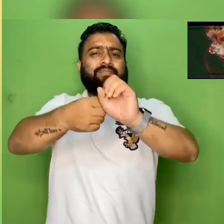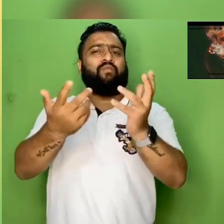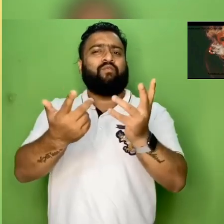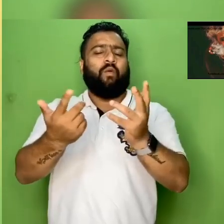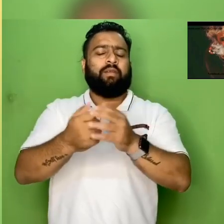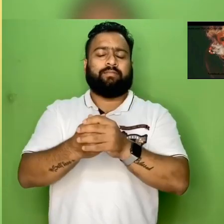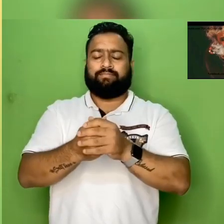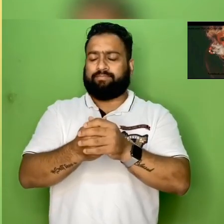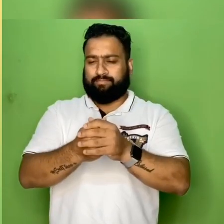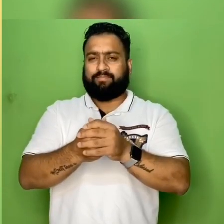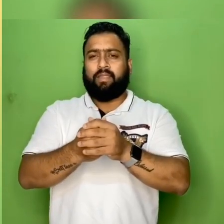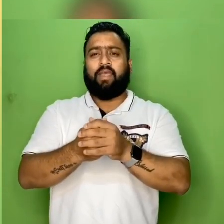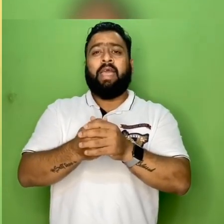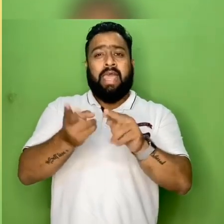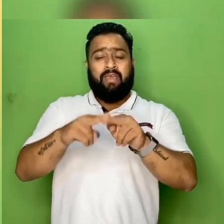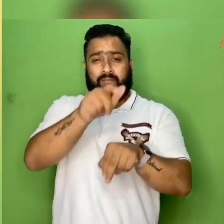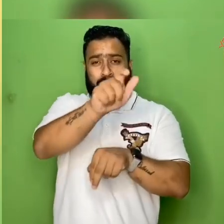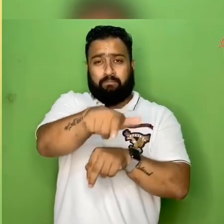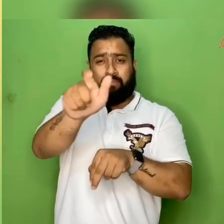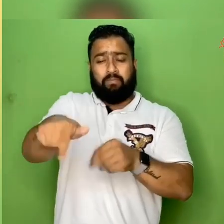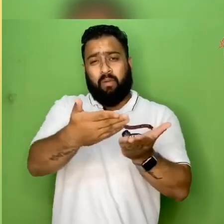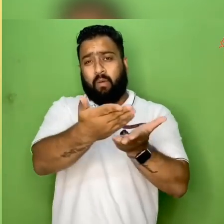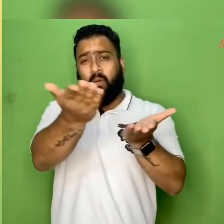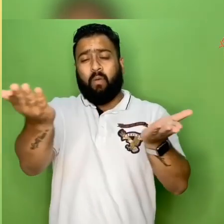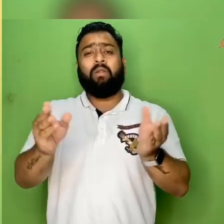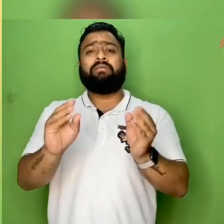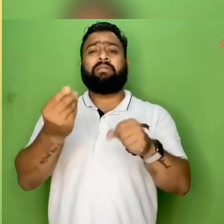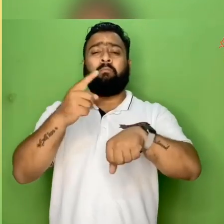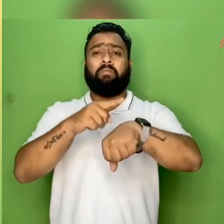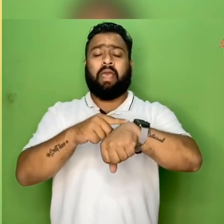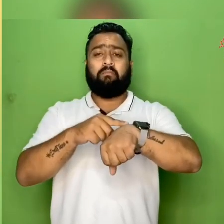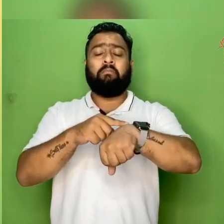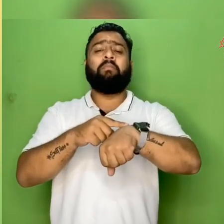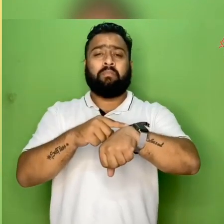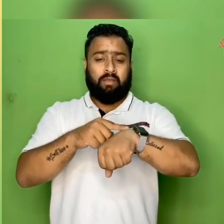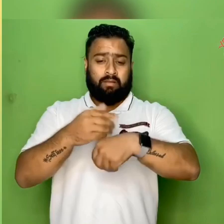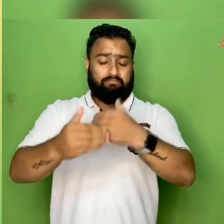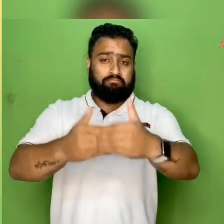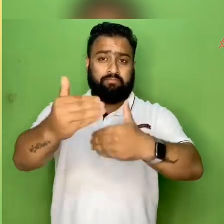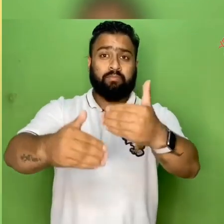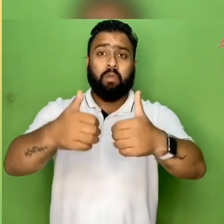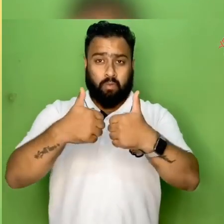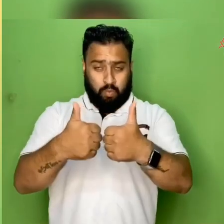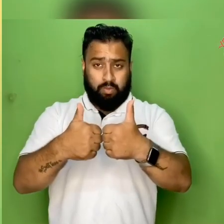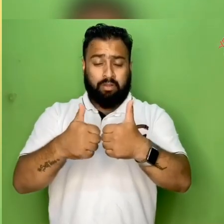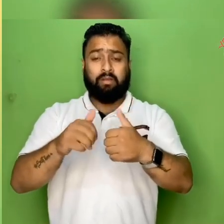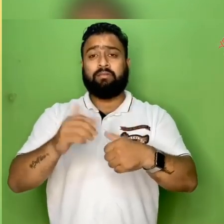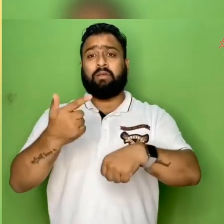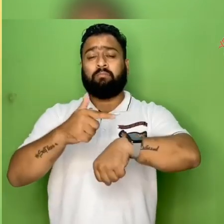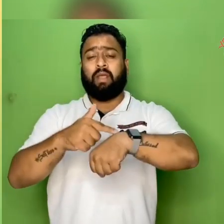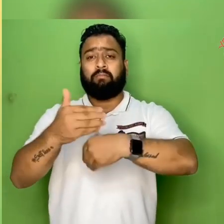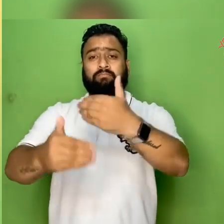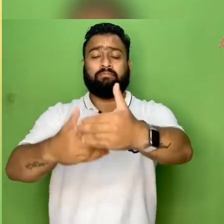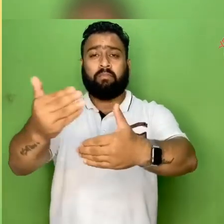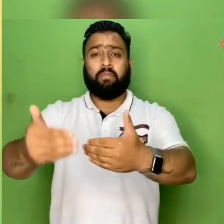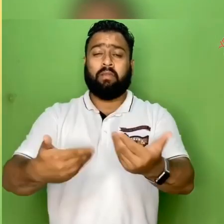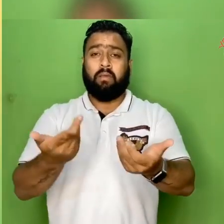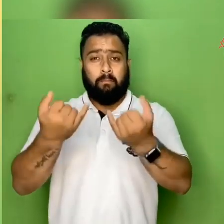का तात्पर्य क्या था? जैसे कि आप सब लोग हैं और मैं ही हूँ, ये ज़रूरी नहीं कि हमारा